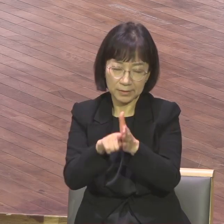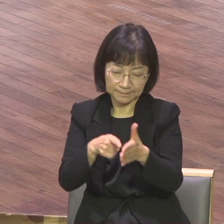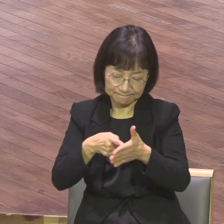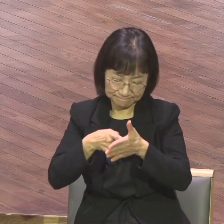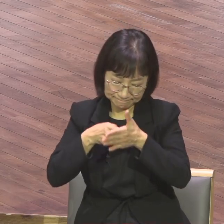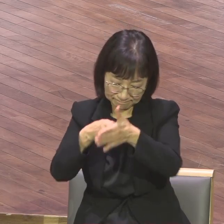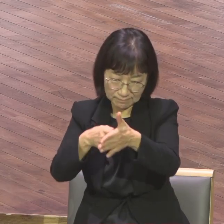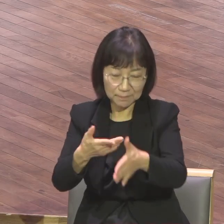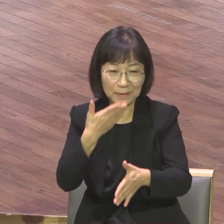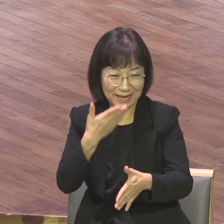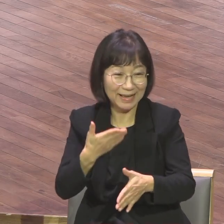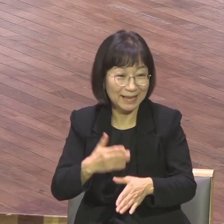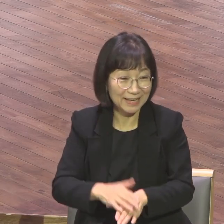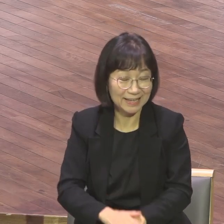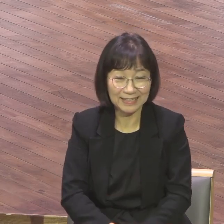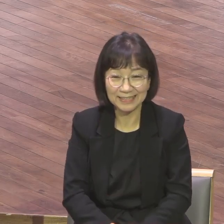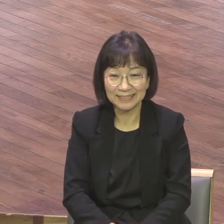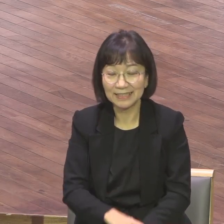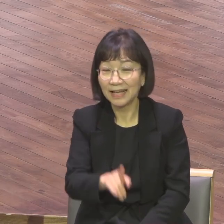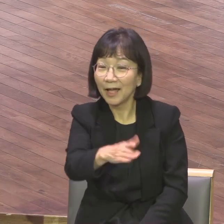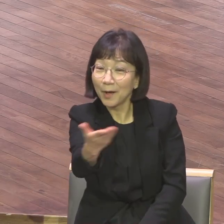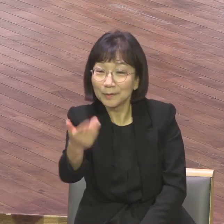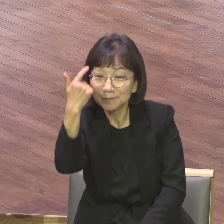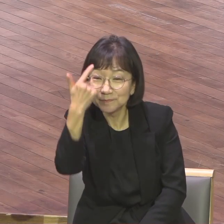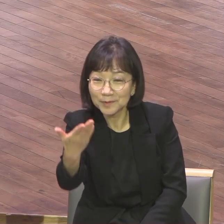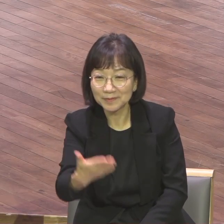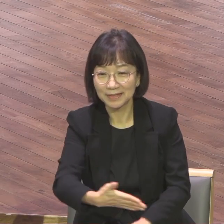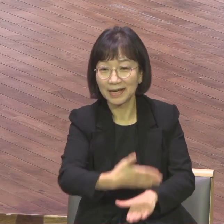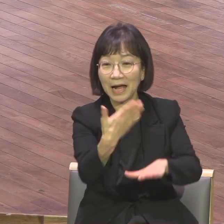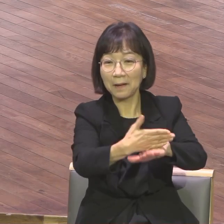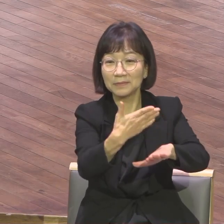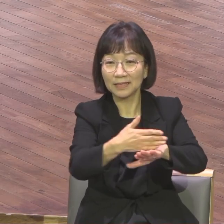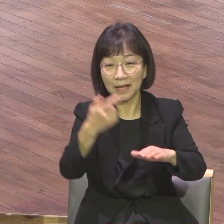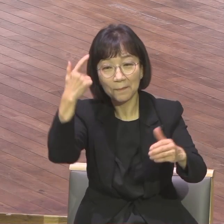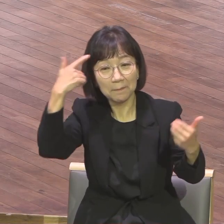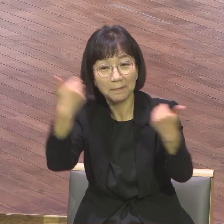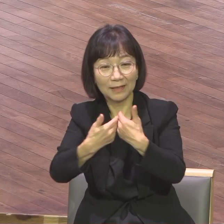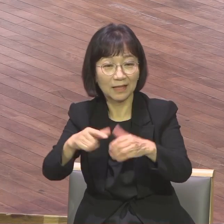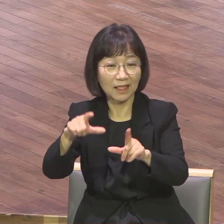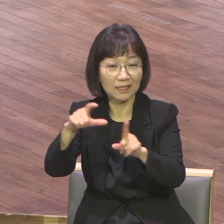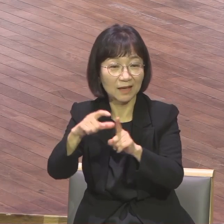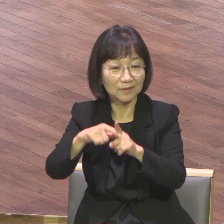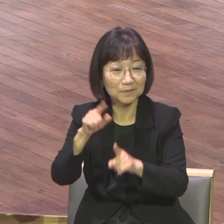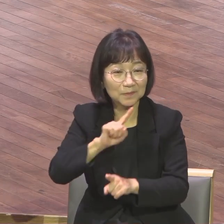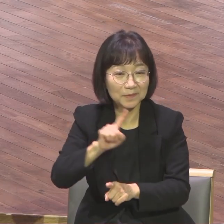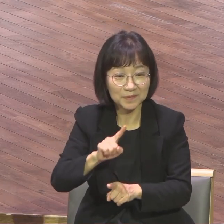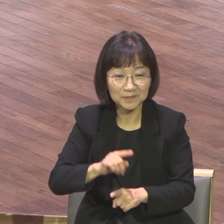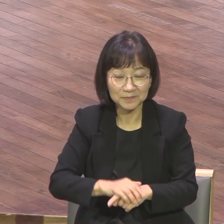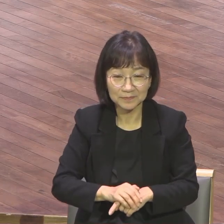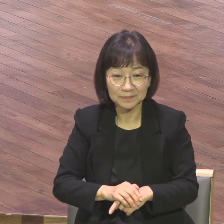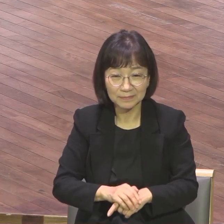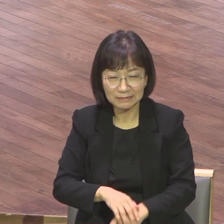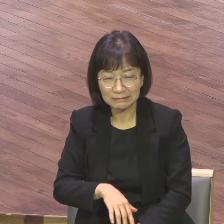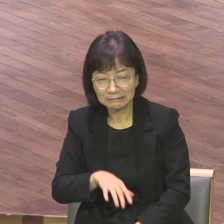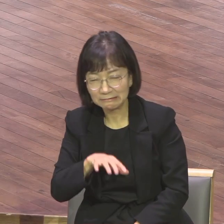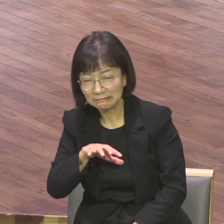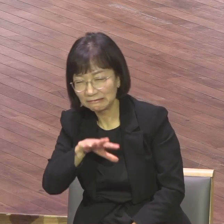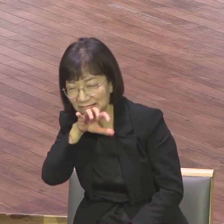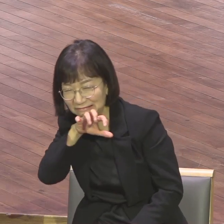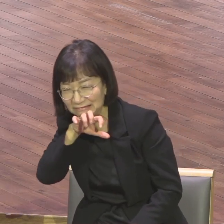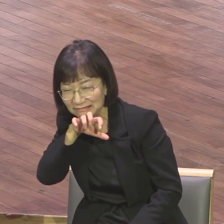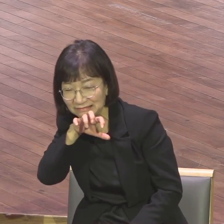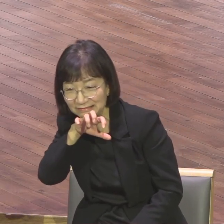성도님들은요. 감사의 반대말이 뭐라고 생각하십니까? 감사의 반대말 뭐 불평 원망